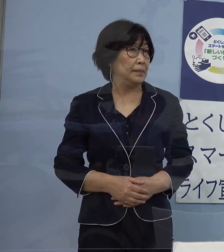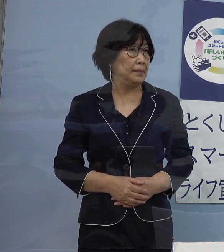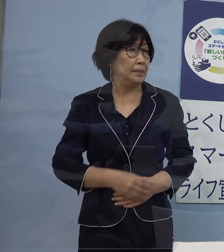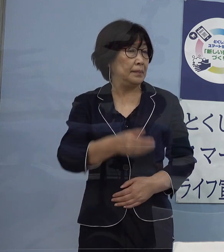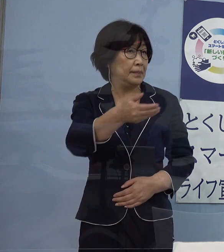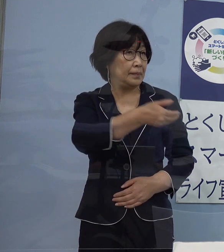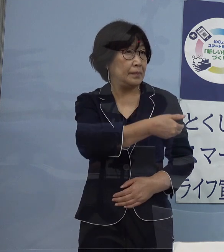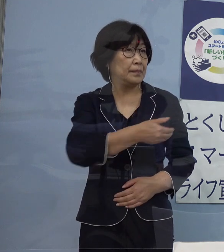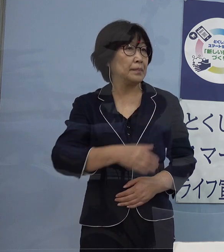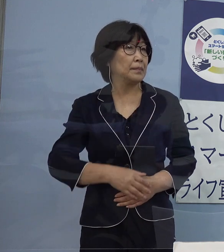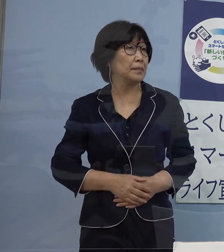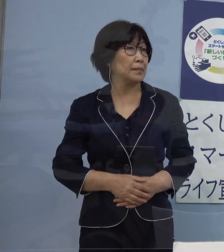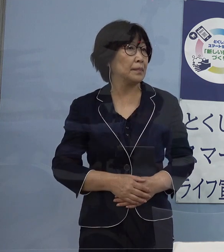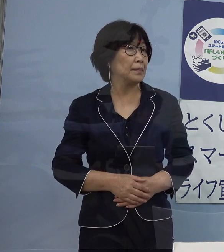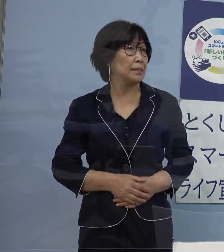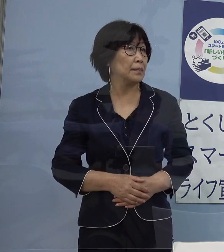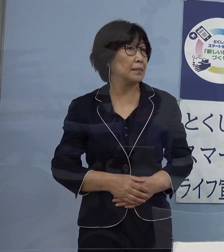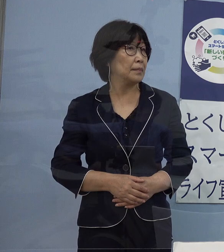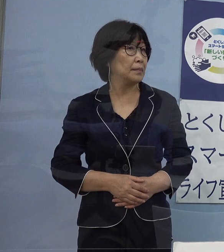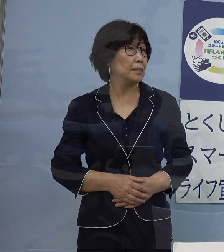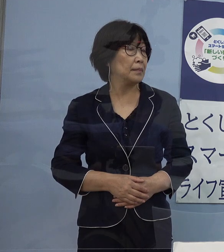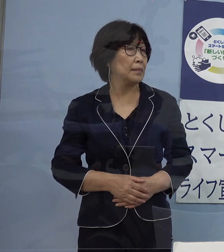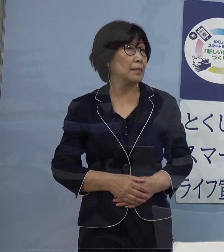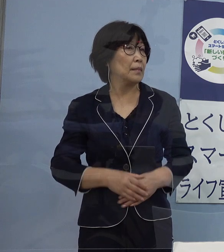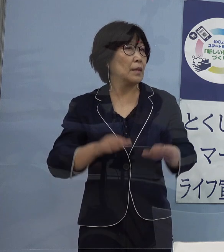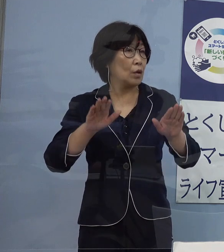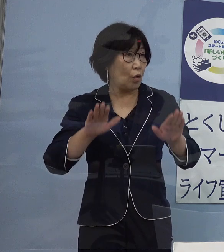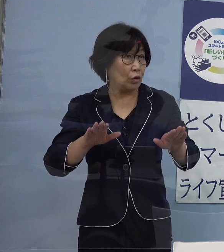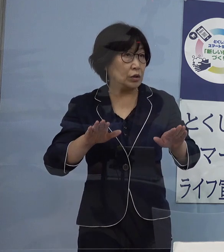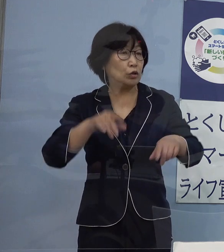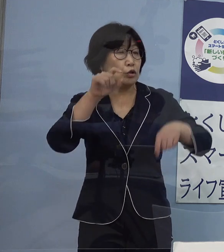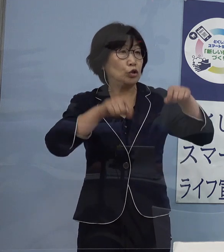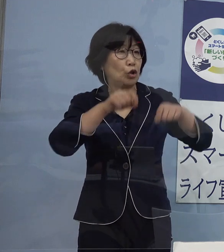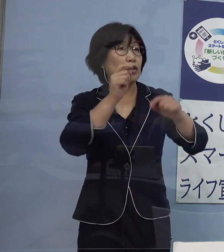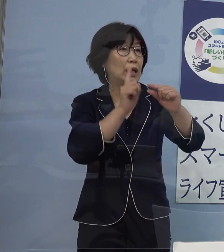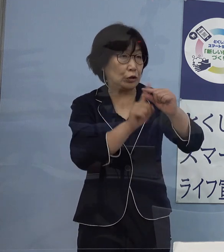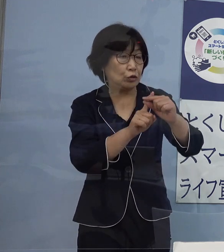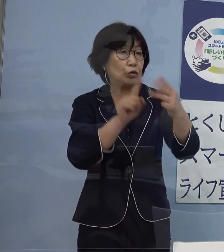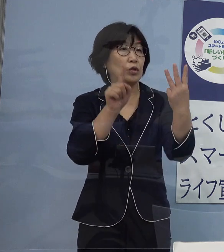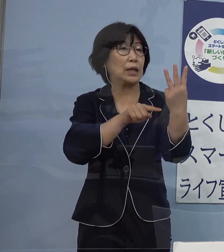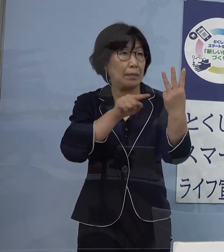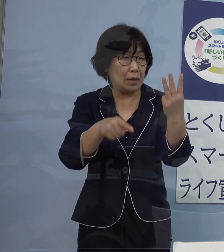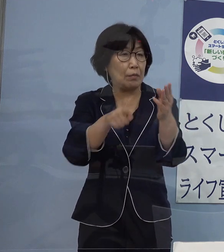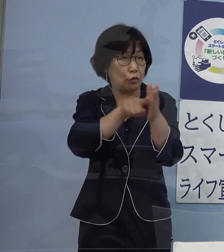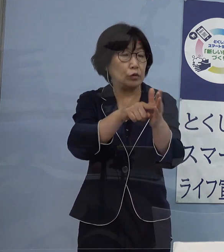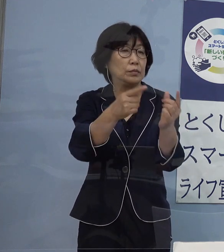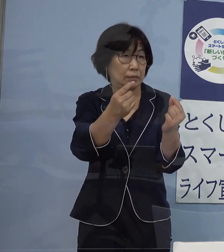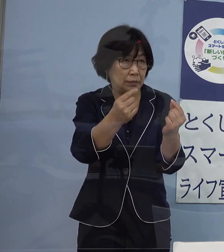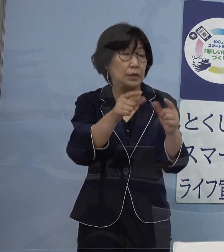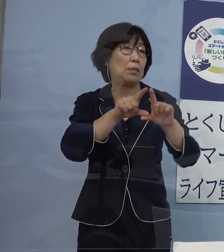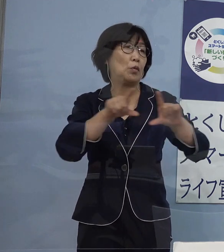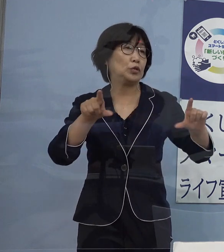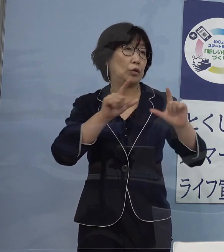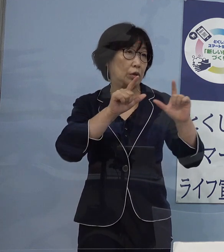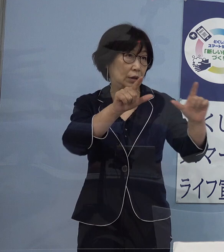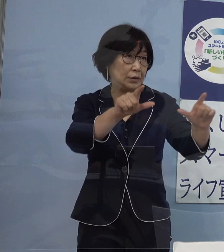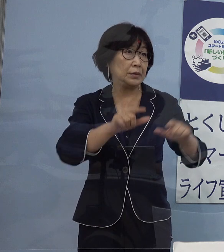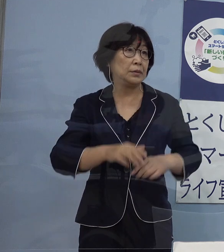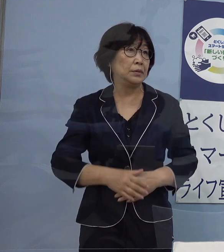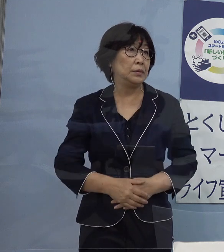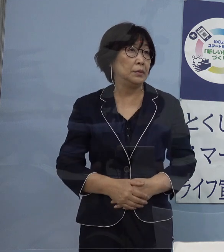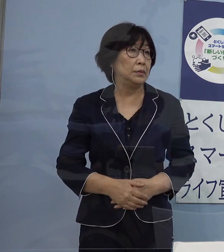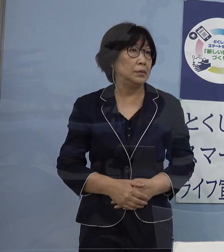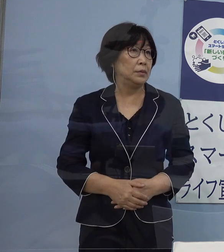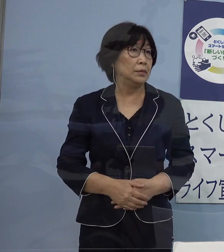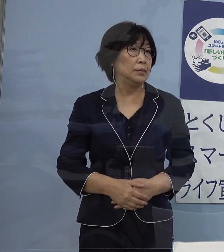61名というのは、本日調整中の3名も入れて。 もちろんです。